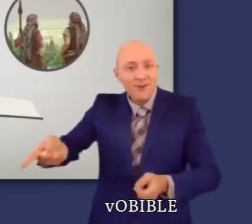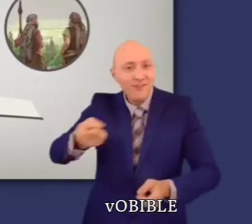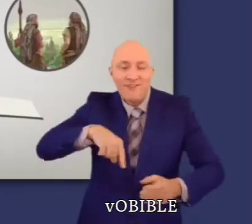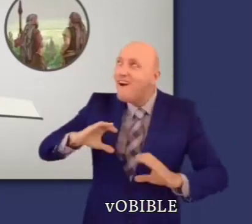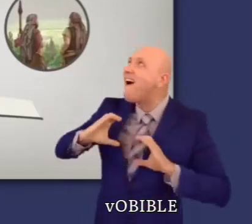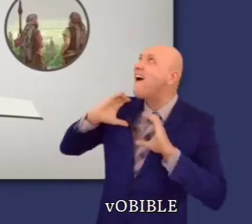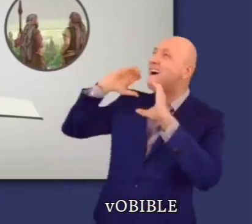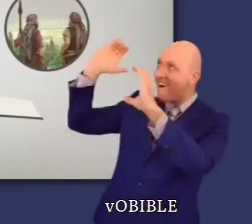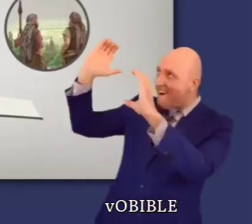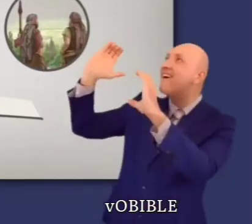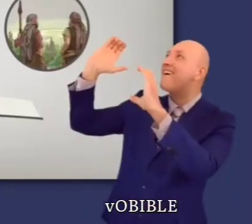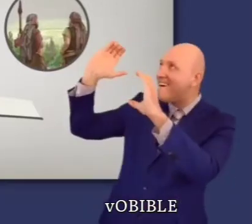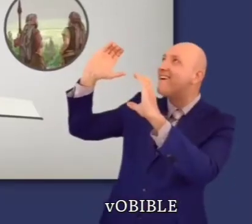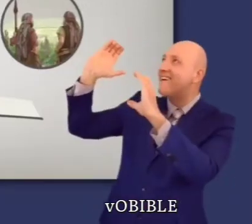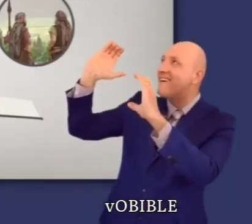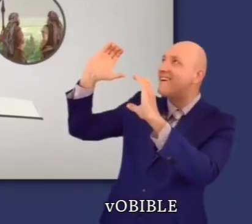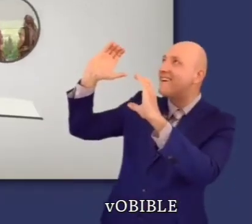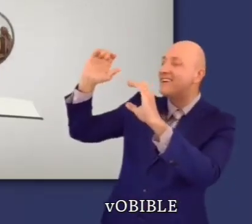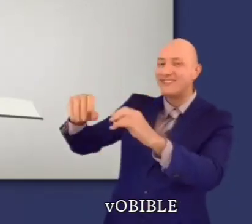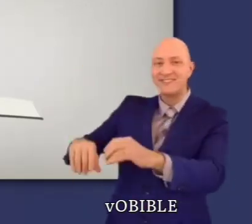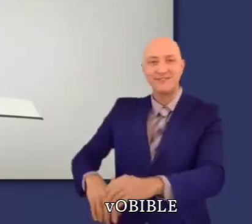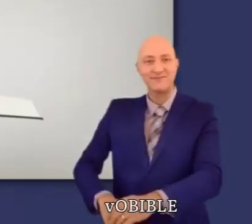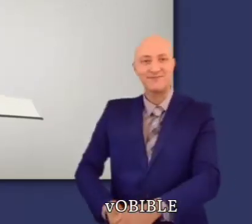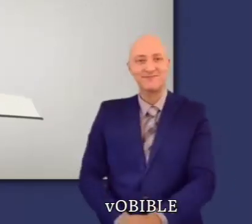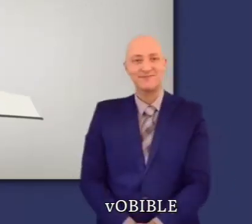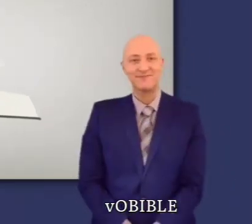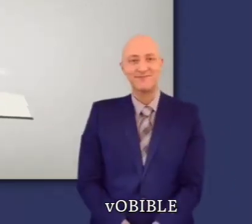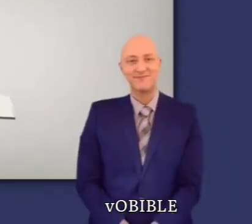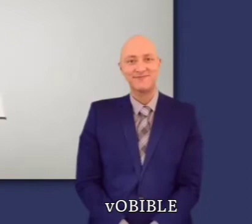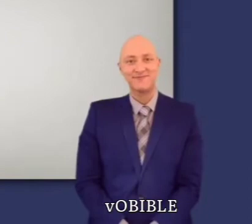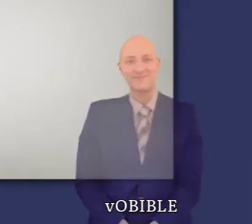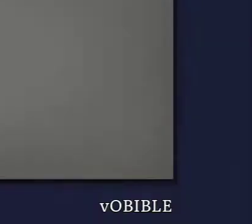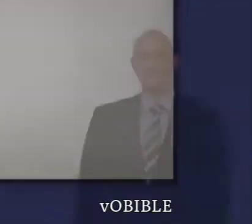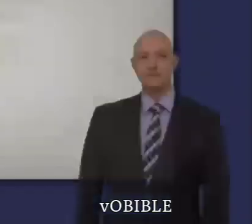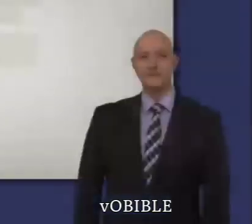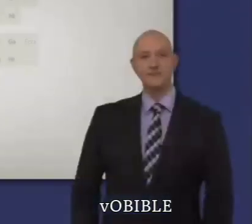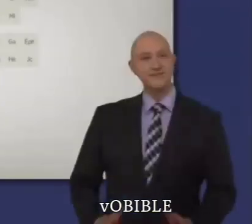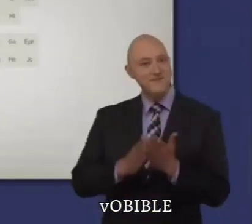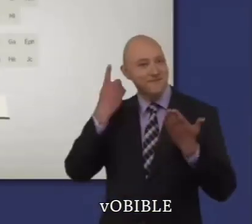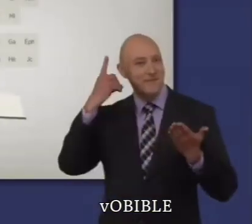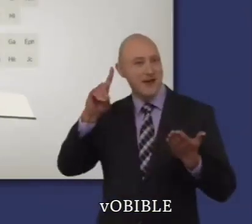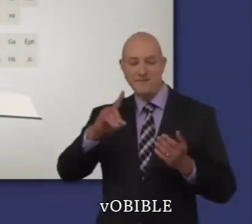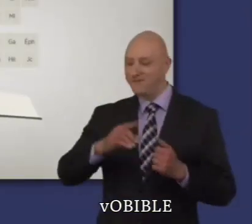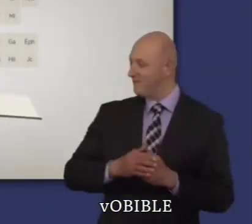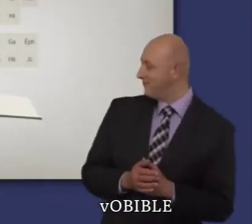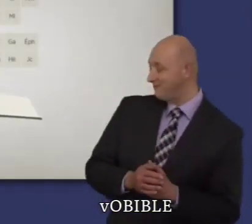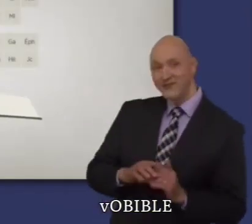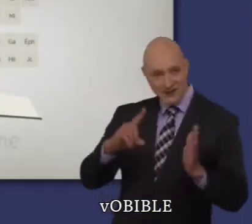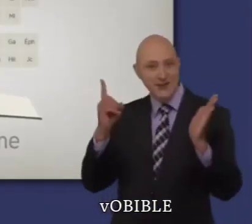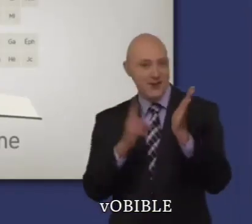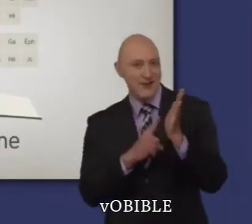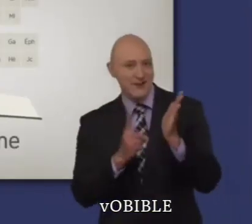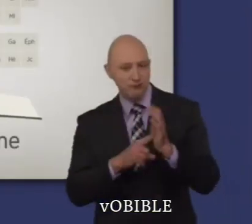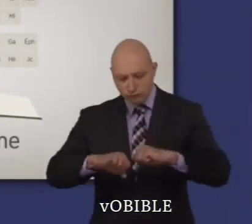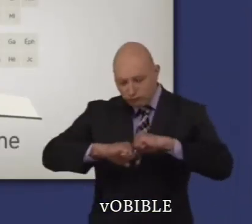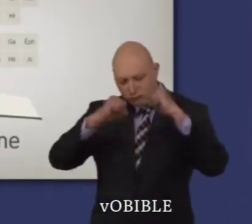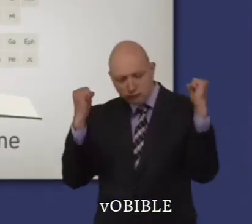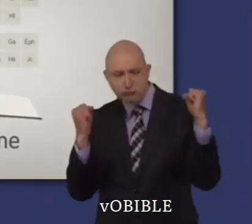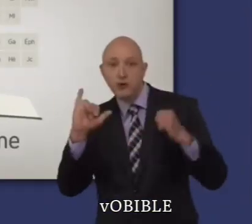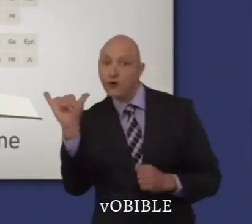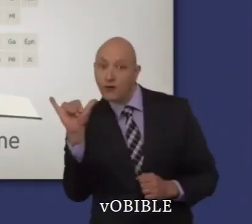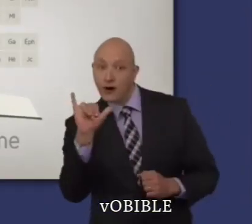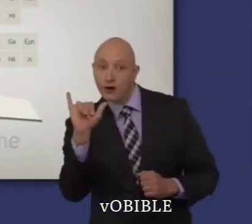l'importance d'obéir à ce qu'il a établi pour nous guider, et à la nécessité d'avoir une foi forte, tandis que nous nous approchons d'une terre